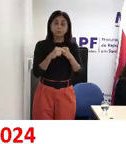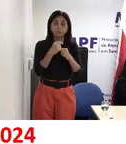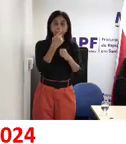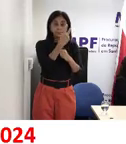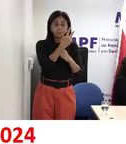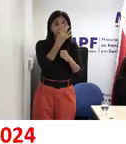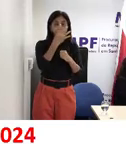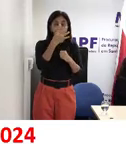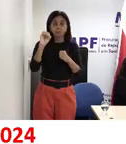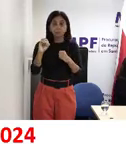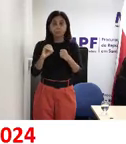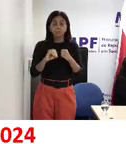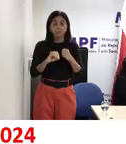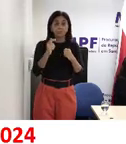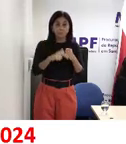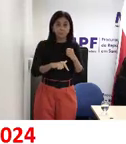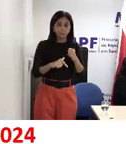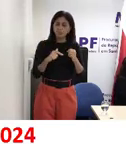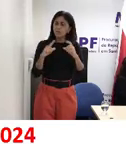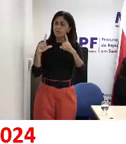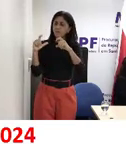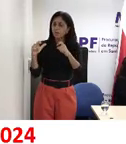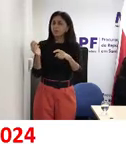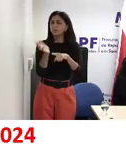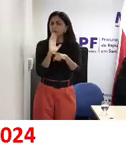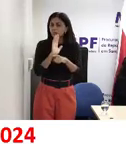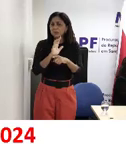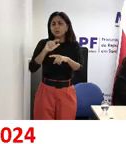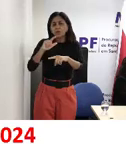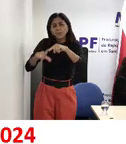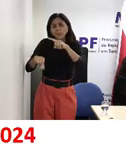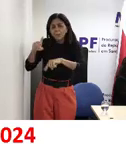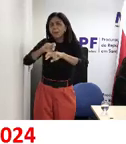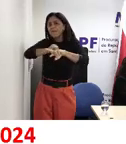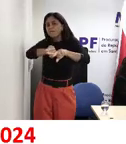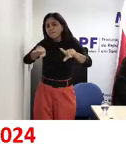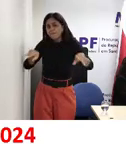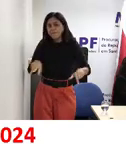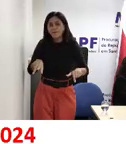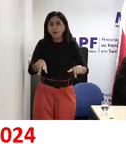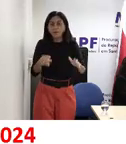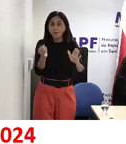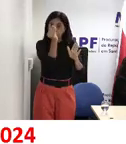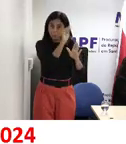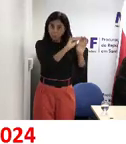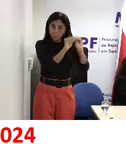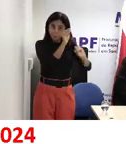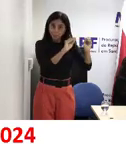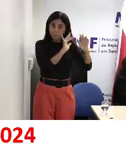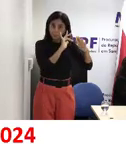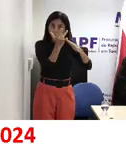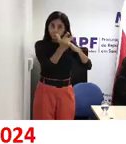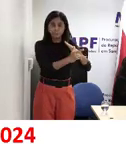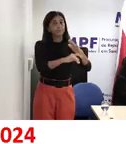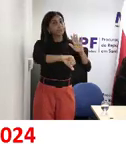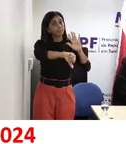adolescente a produção a reprodução a direção a fotografia filmagem ou registro tornou ele agora edondo também a gente sabe os cons secretários qu